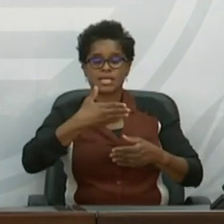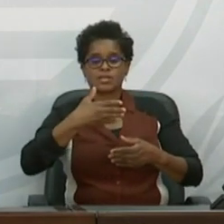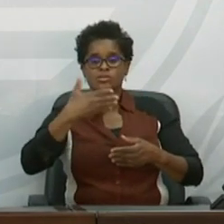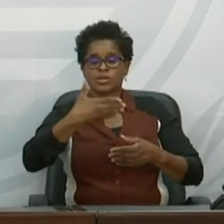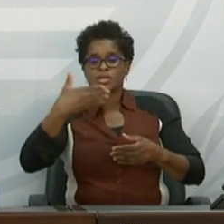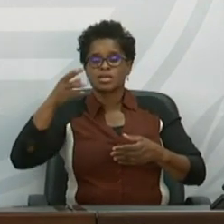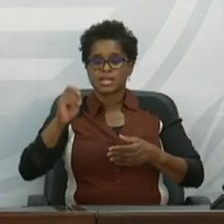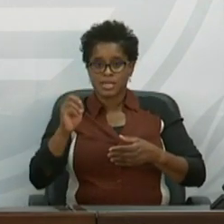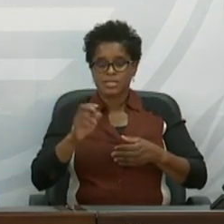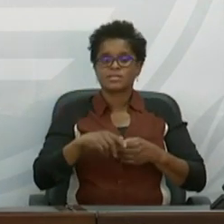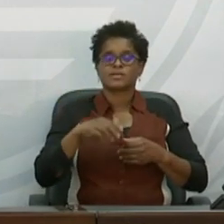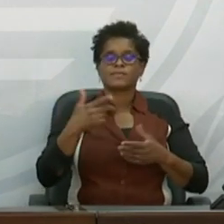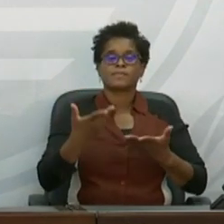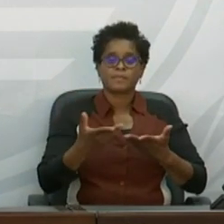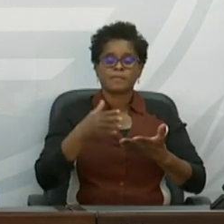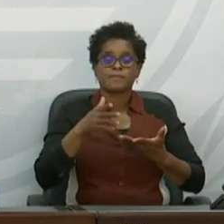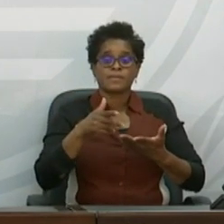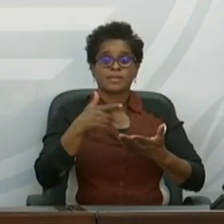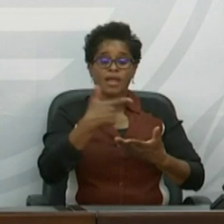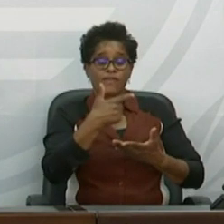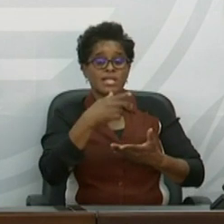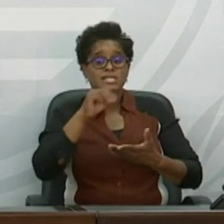3.113, Tarrafal de São Nicolau tem